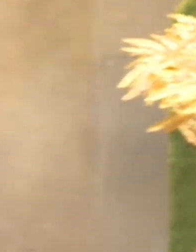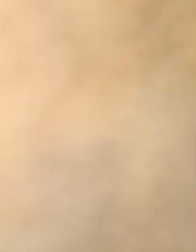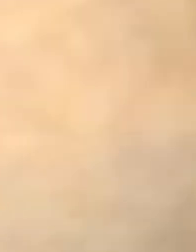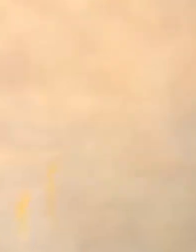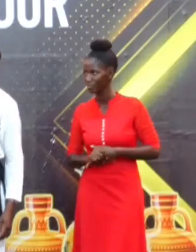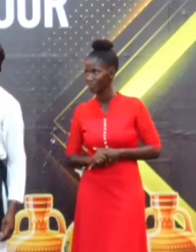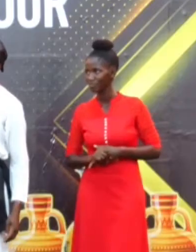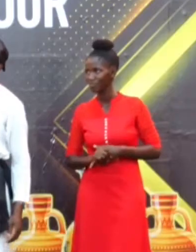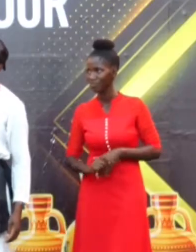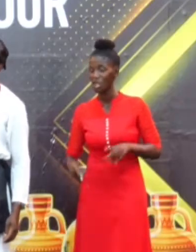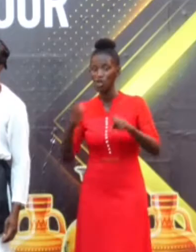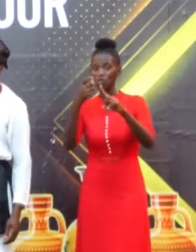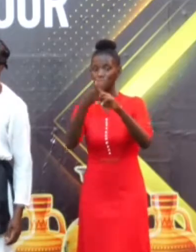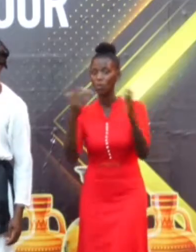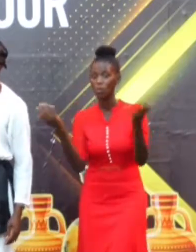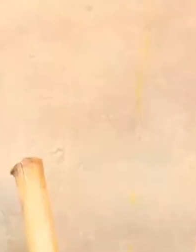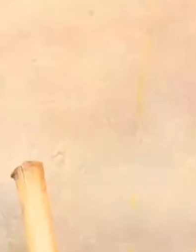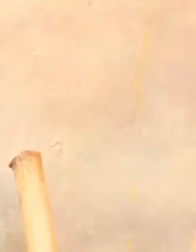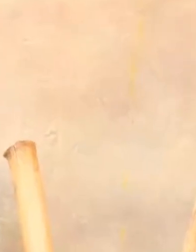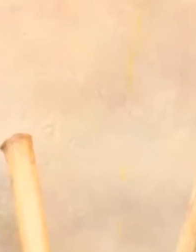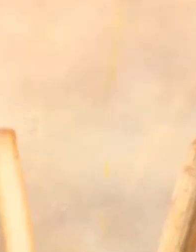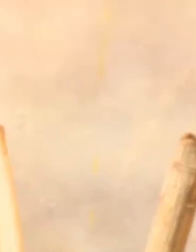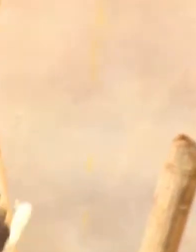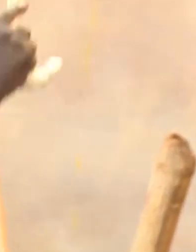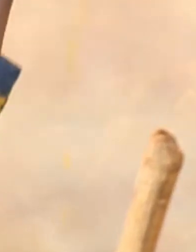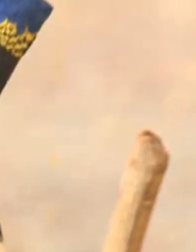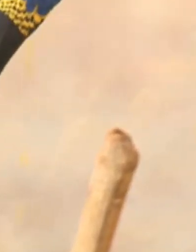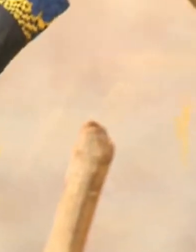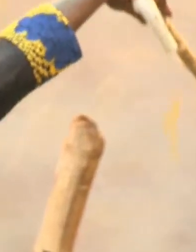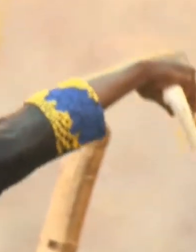okuva enjuba gyeva n'okutuuka